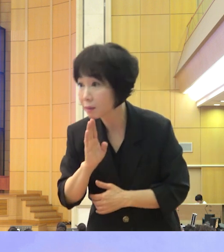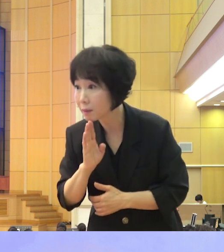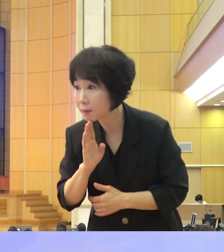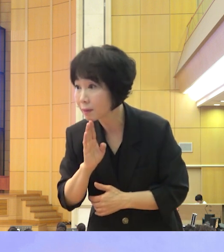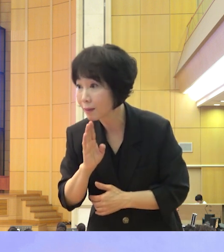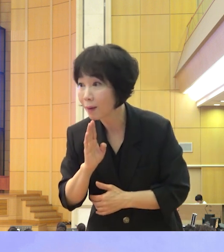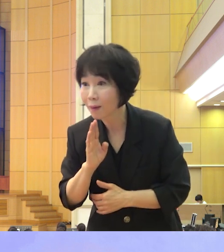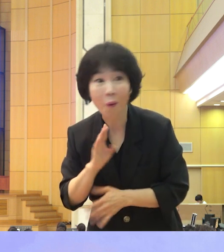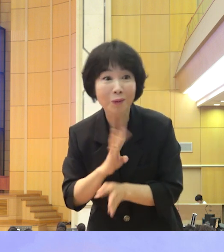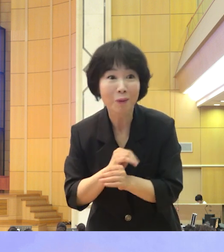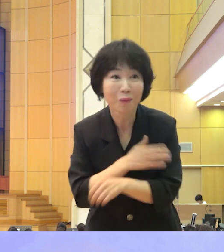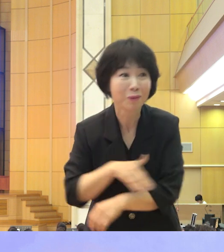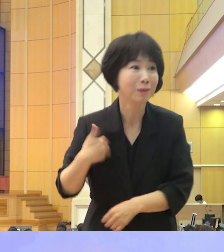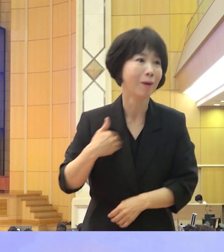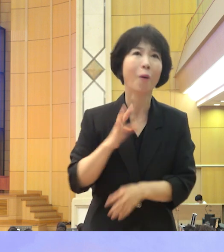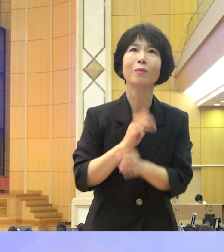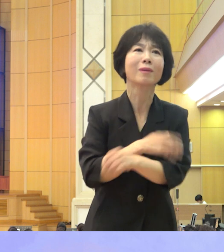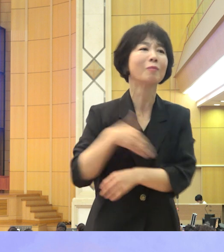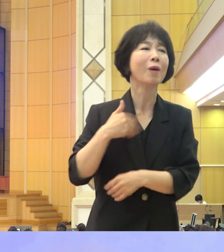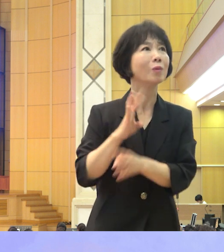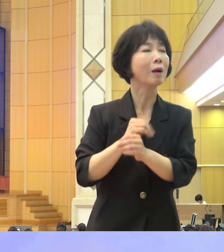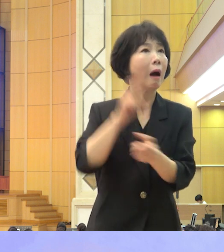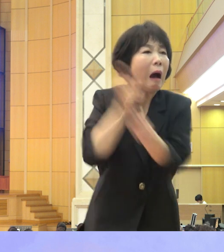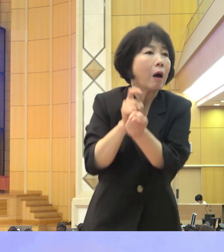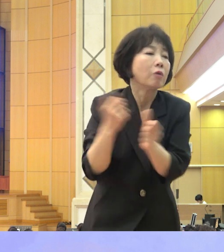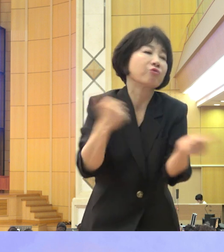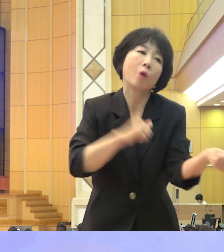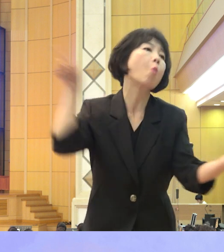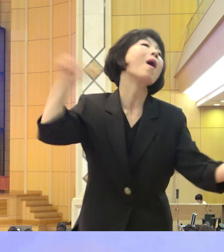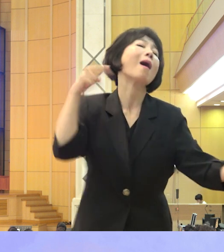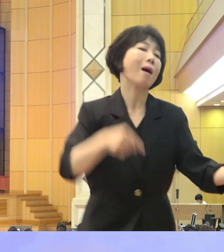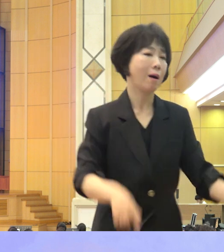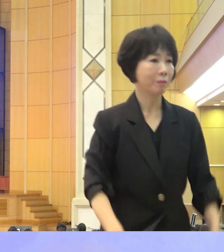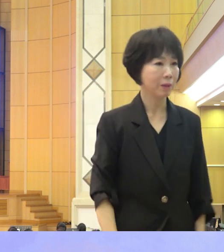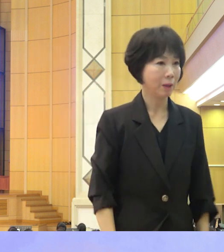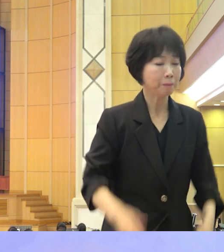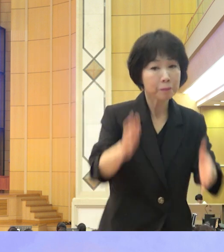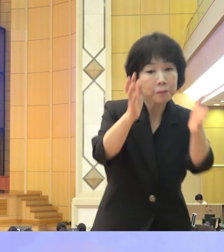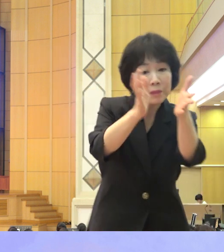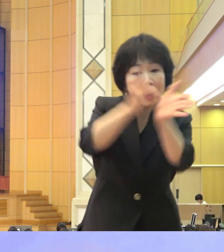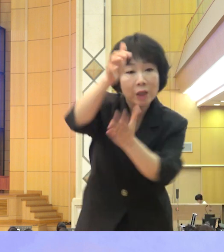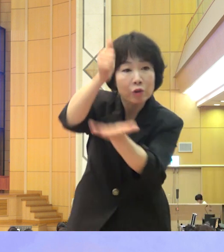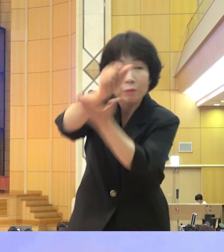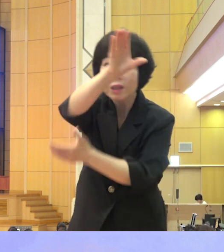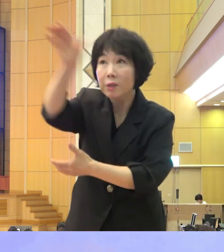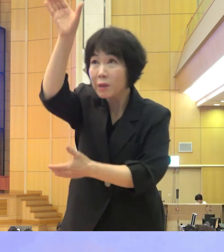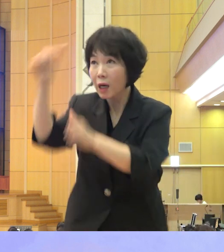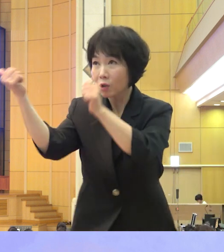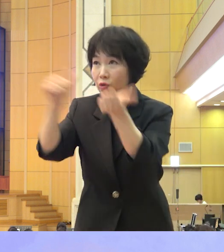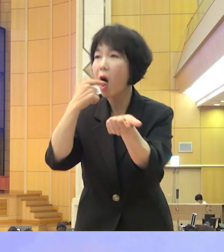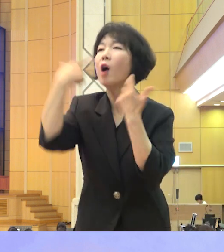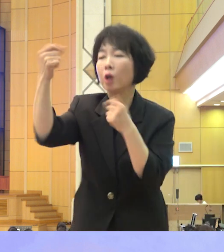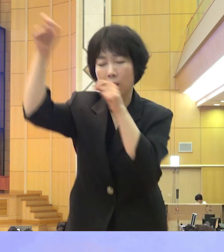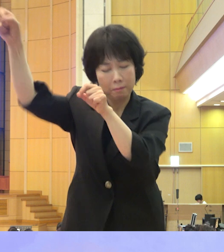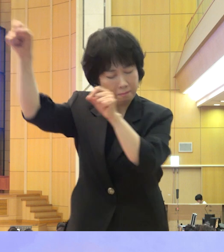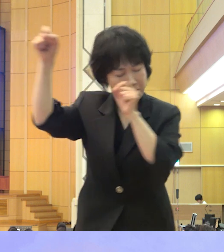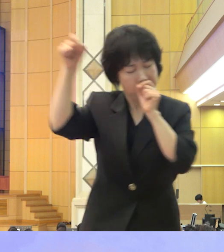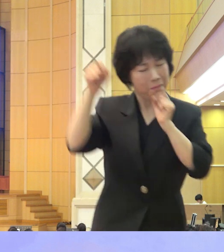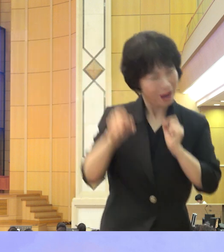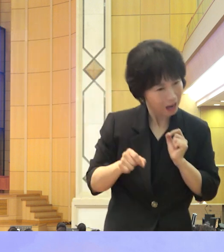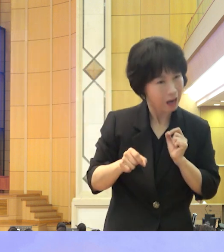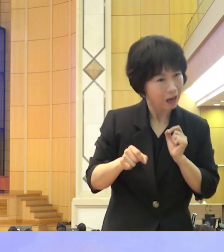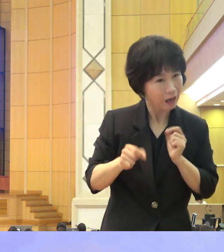그냥 죽는 것이 아니라 예수님이 십자가에 죽은 것처럼,